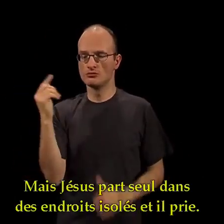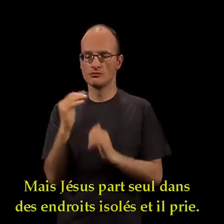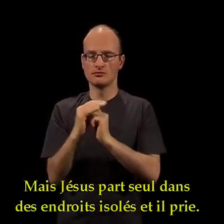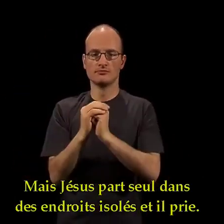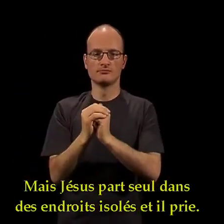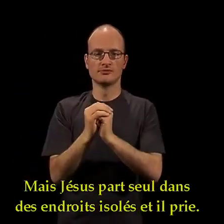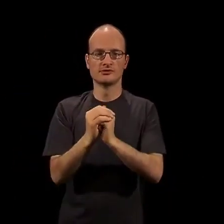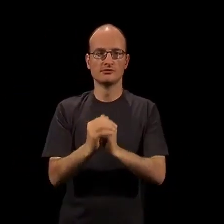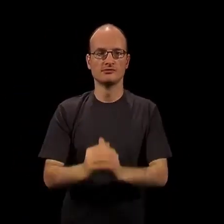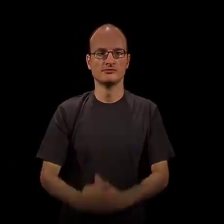et il prie.